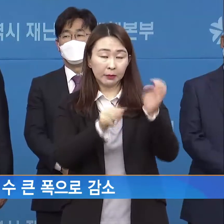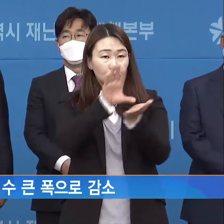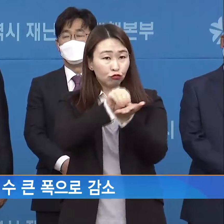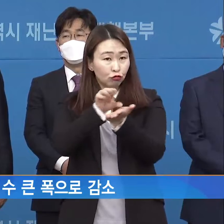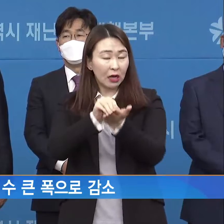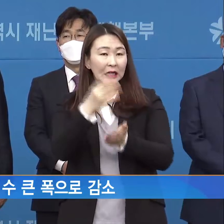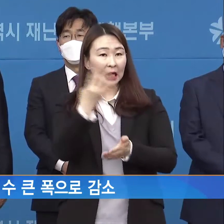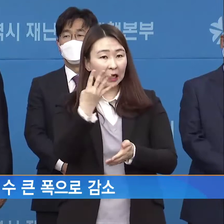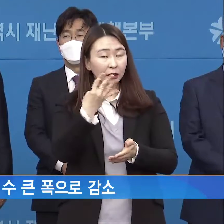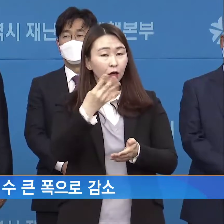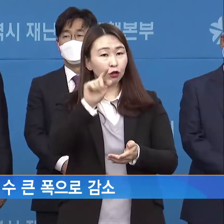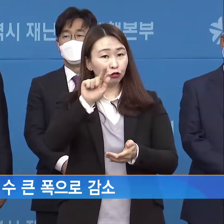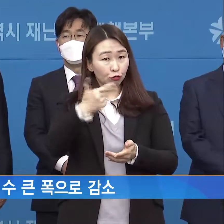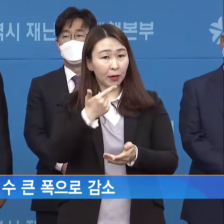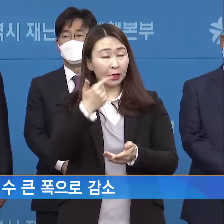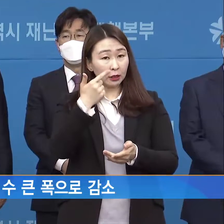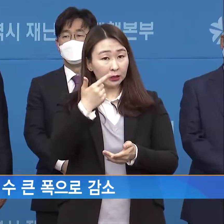과제